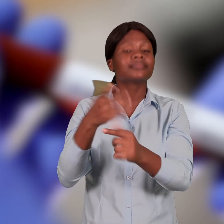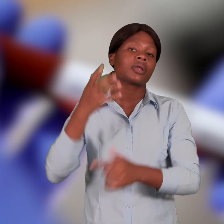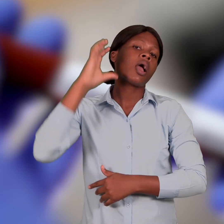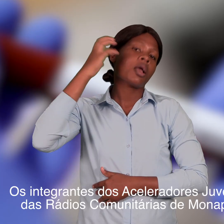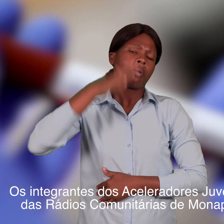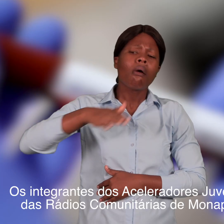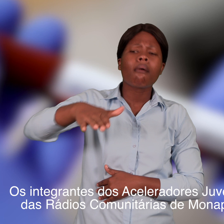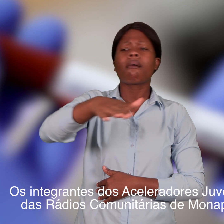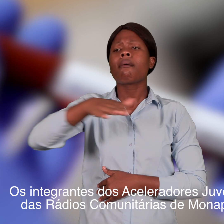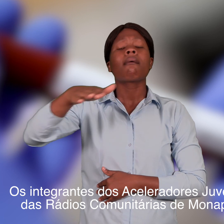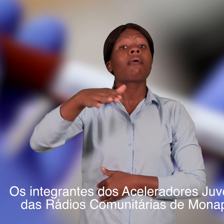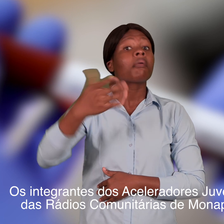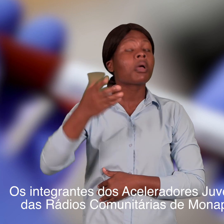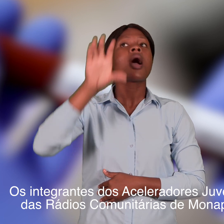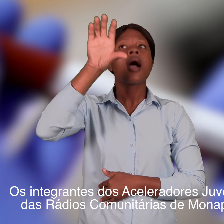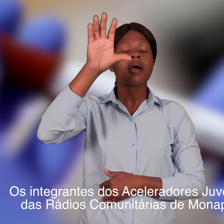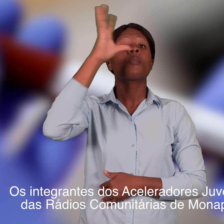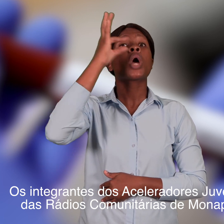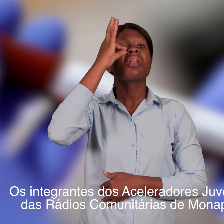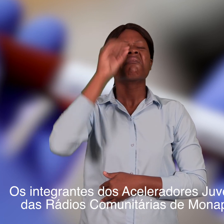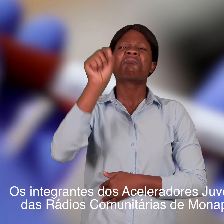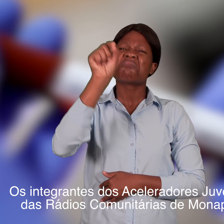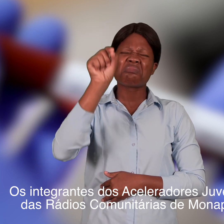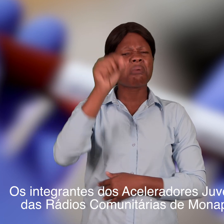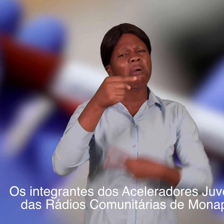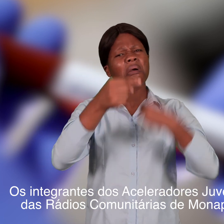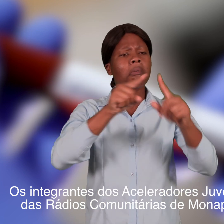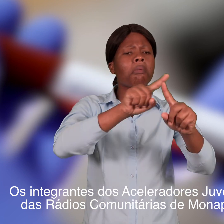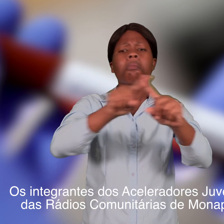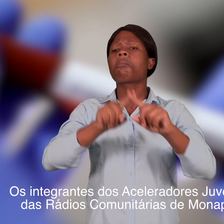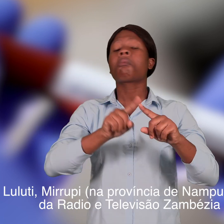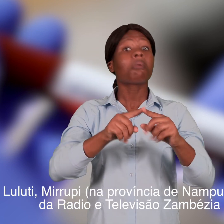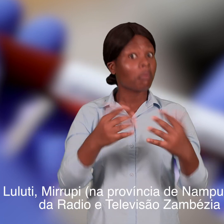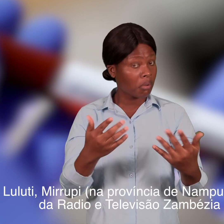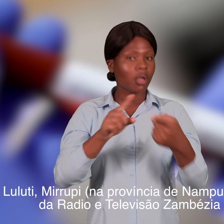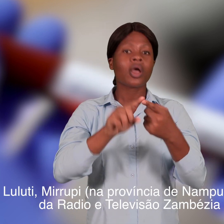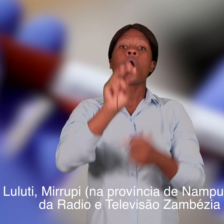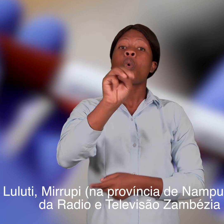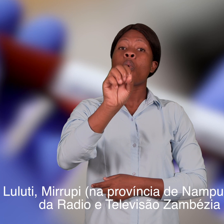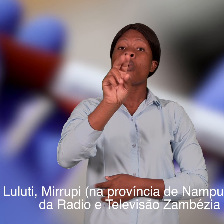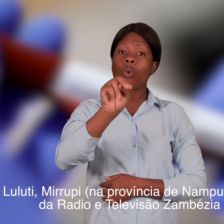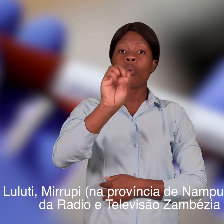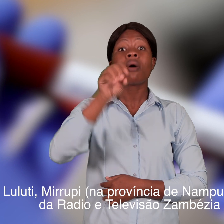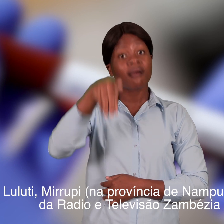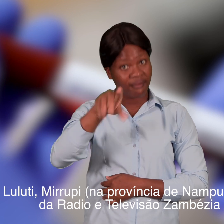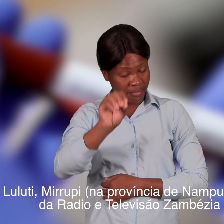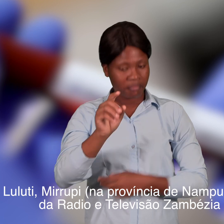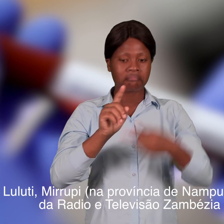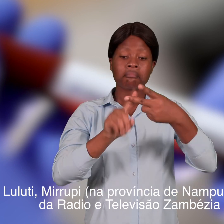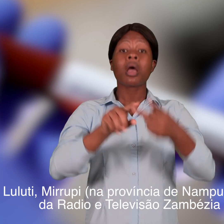Os integrantes dos aceleradores juvenis das Rádios Comunitárias de Monapo, Lulute, Murrupi, na província de Nampula e